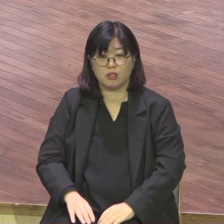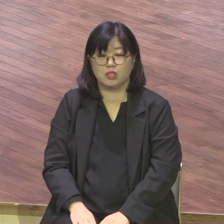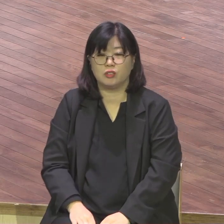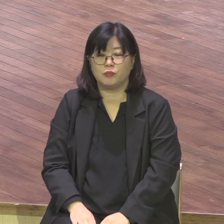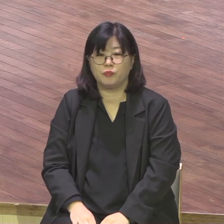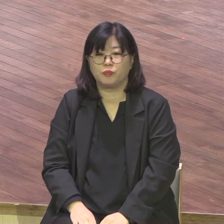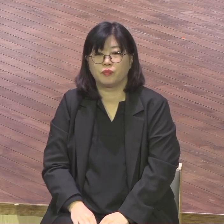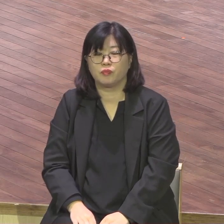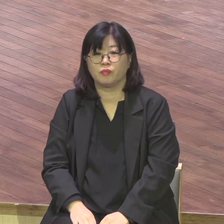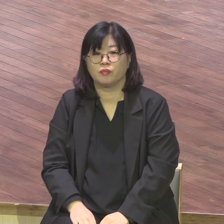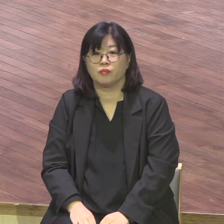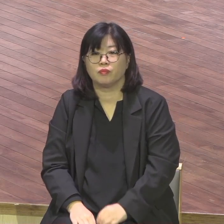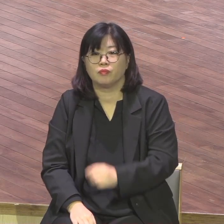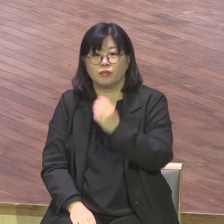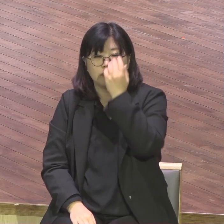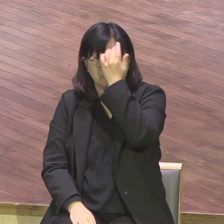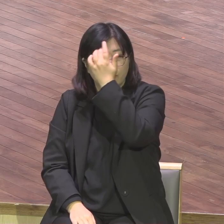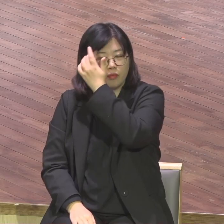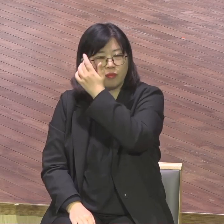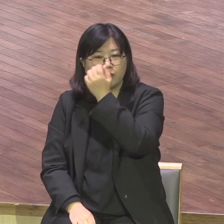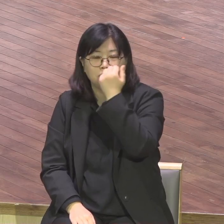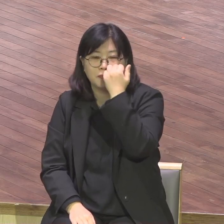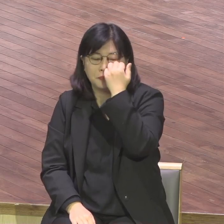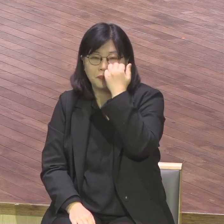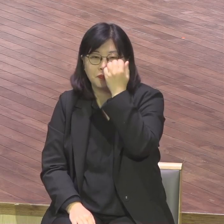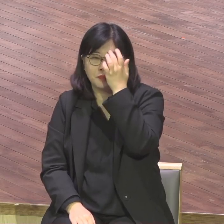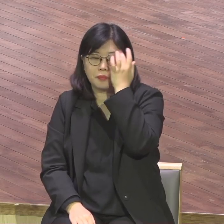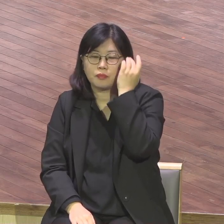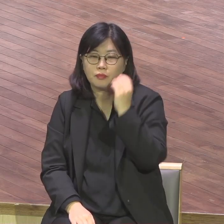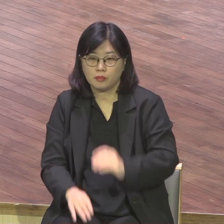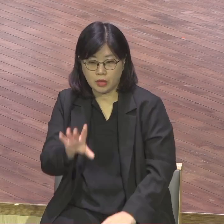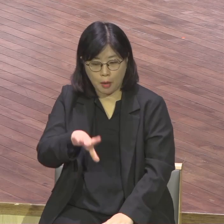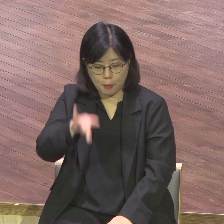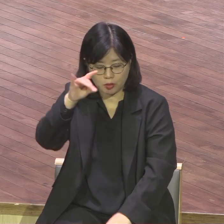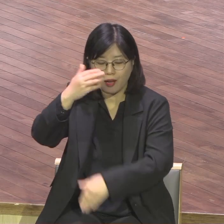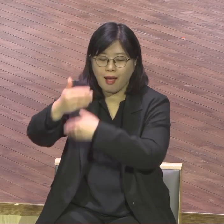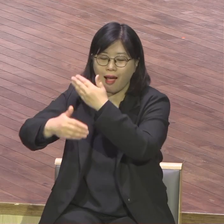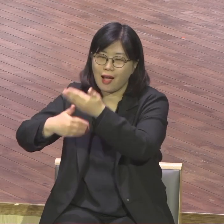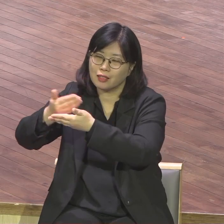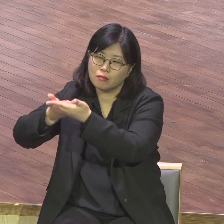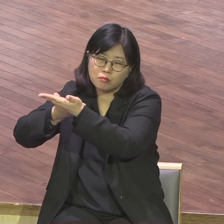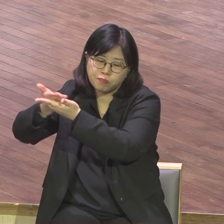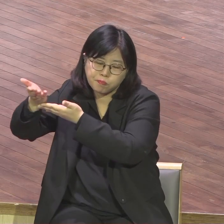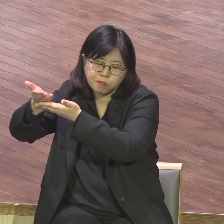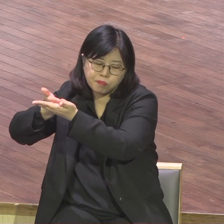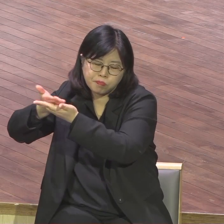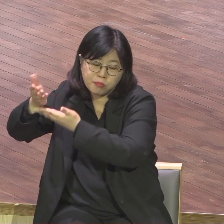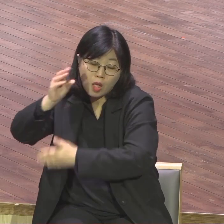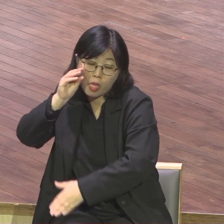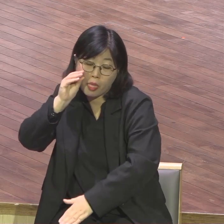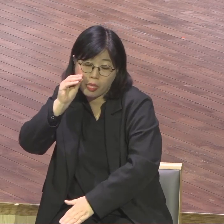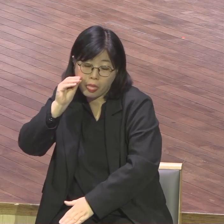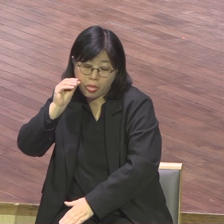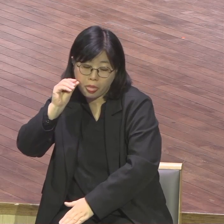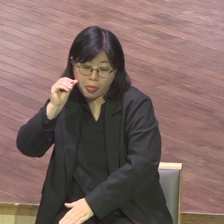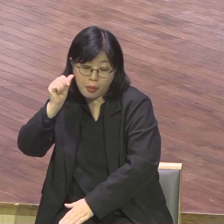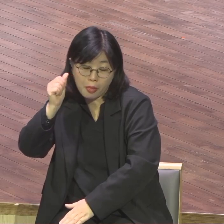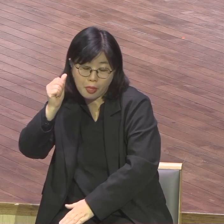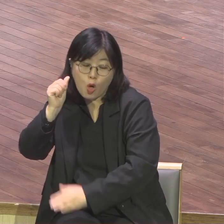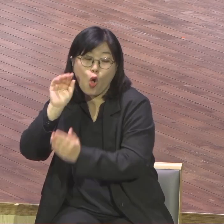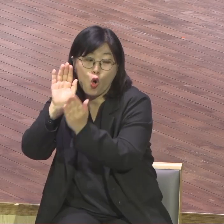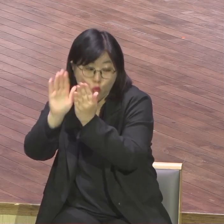관계 속에서 그렇게 사랑과 칭찬을 받을 만한 삶을 살게 되는 힘을 얻게